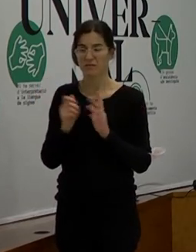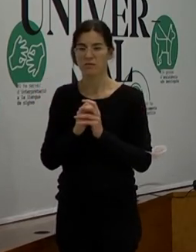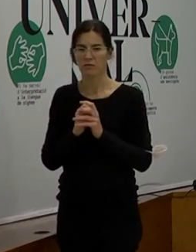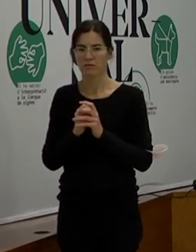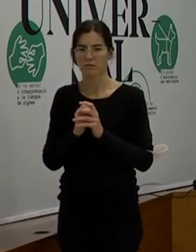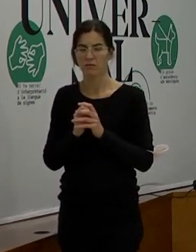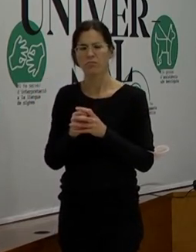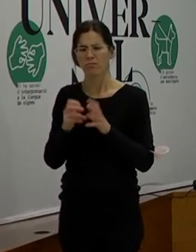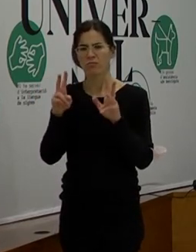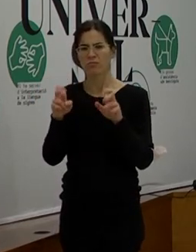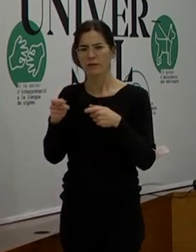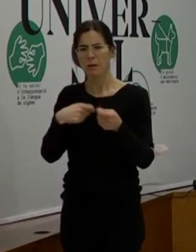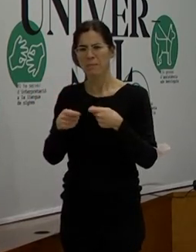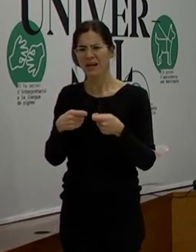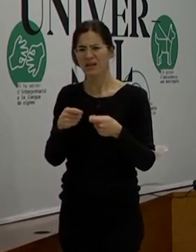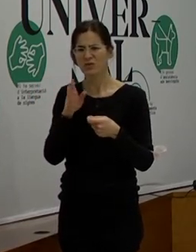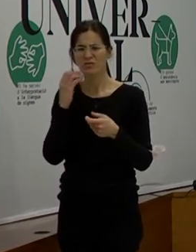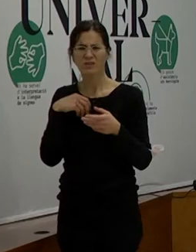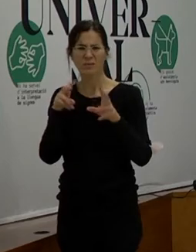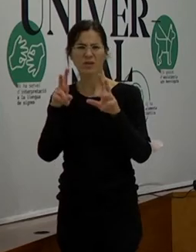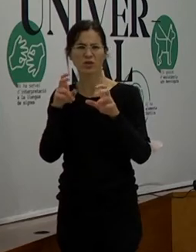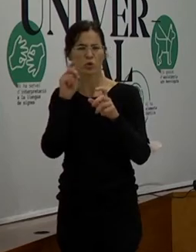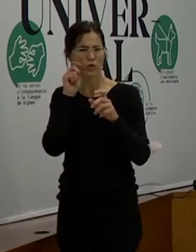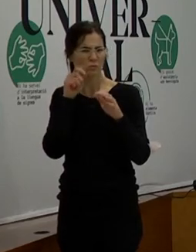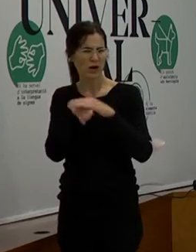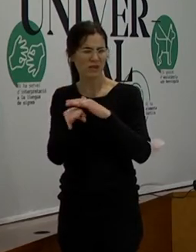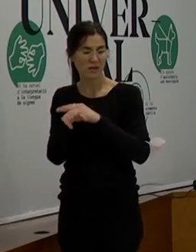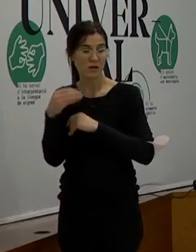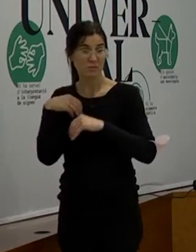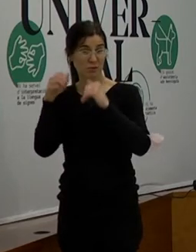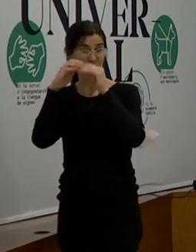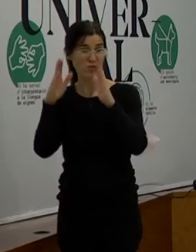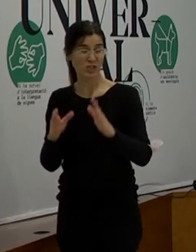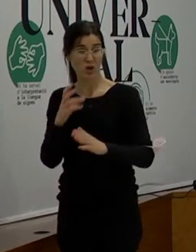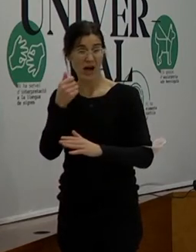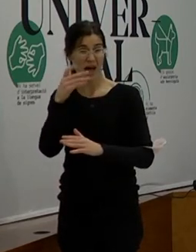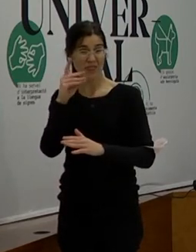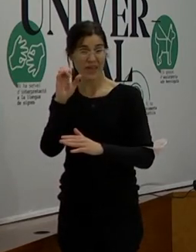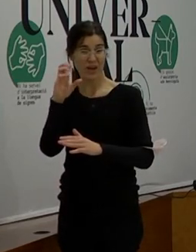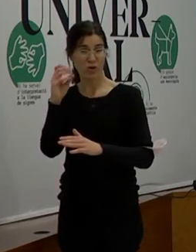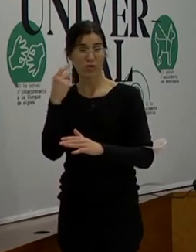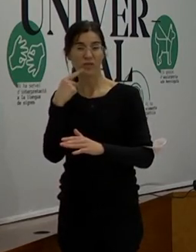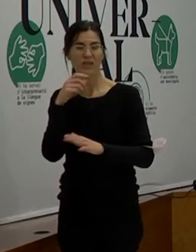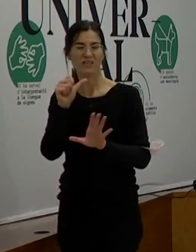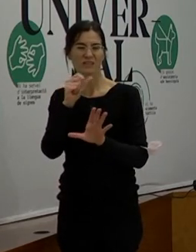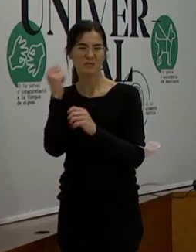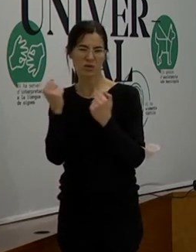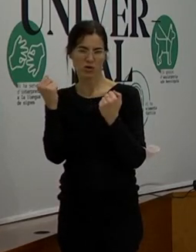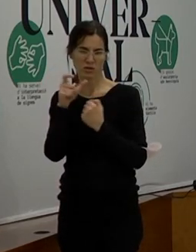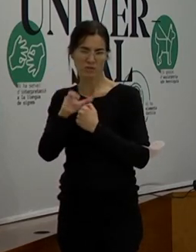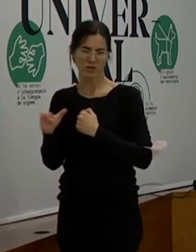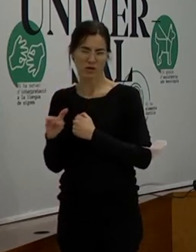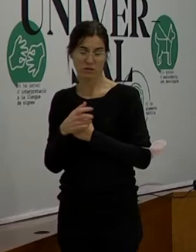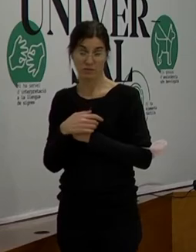eh? I el mercat del turisme accessible, segons Fundació Adecco, 6 milions de persones.